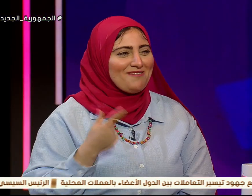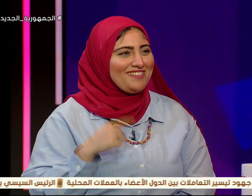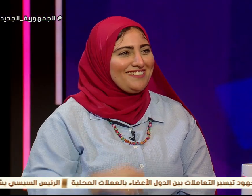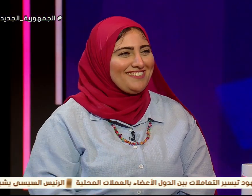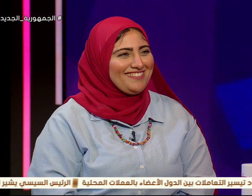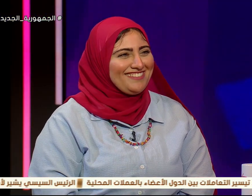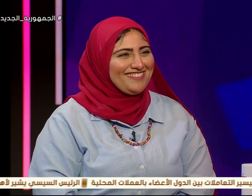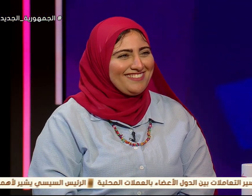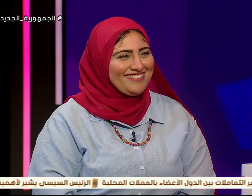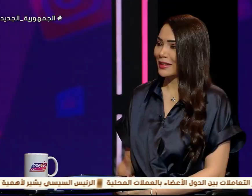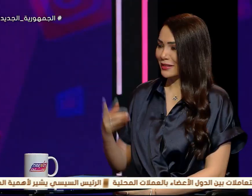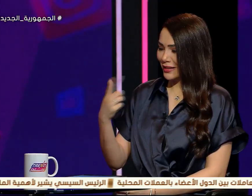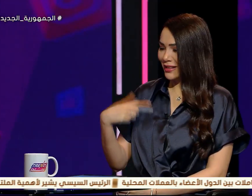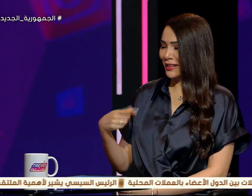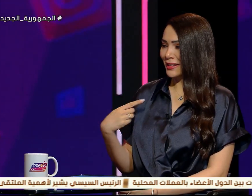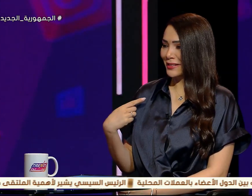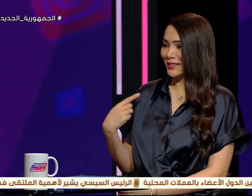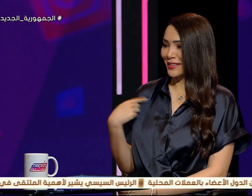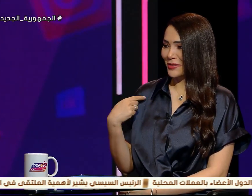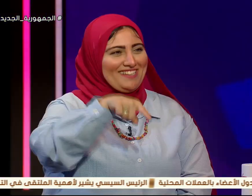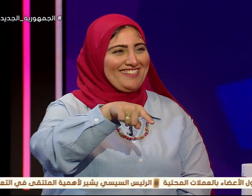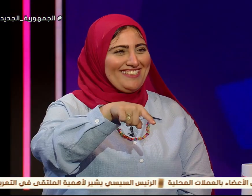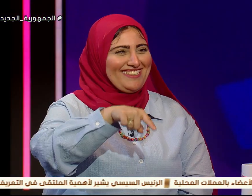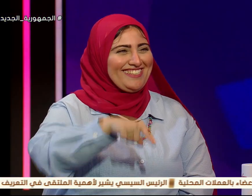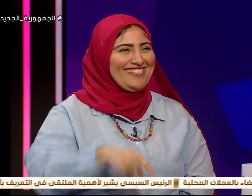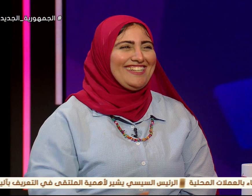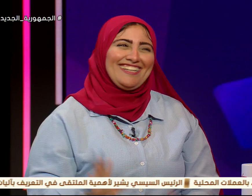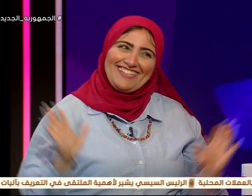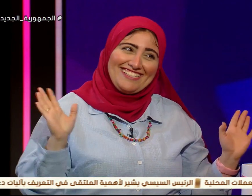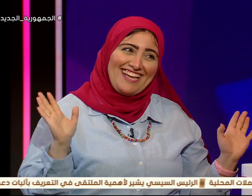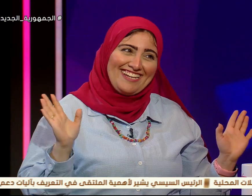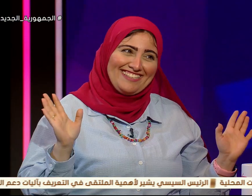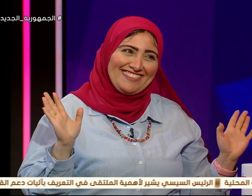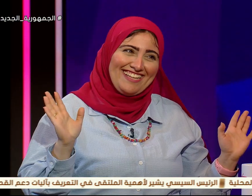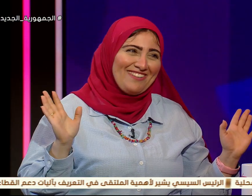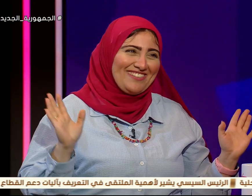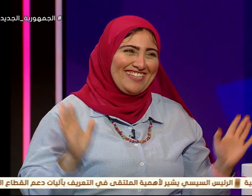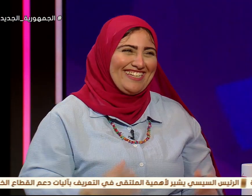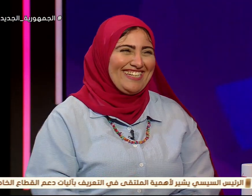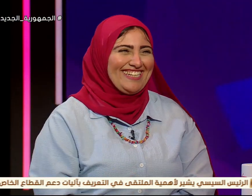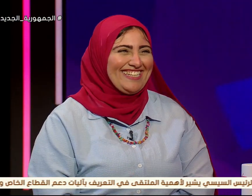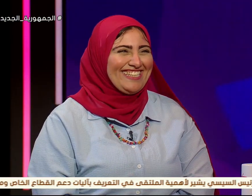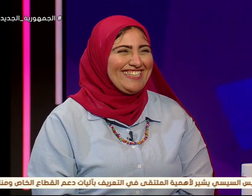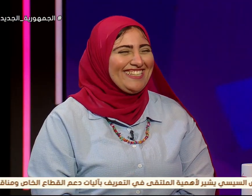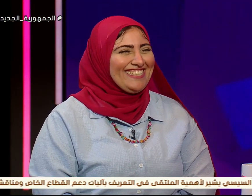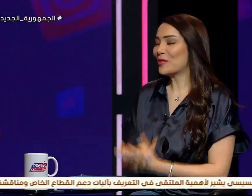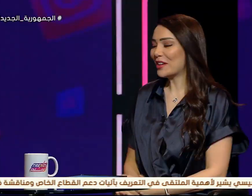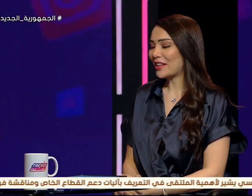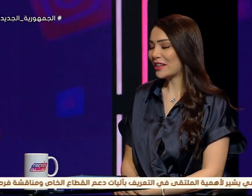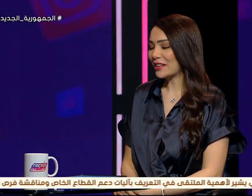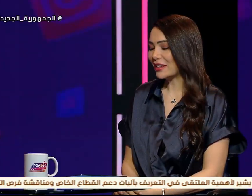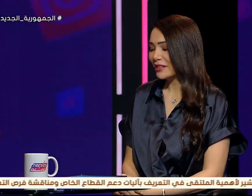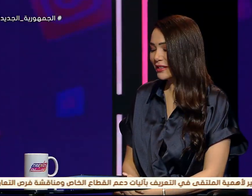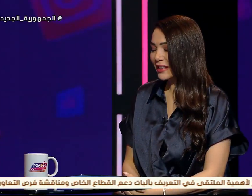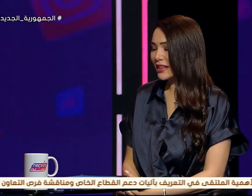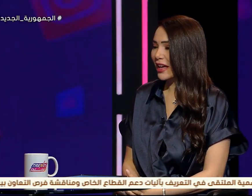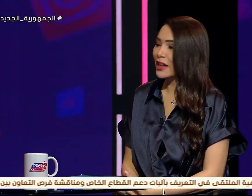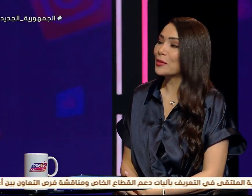كمان واني كده انا كمان وانا كمان دي سهله دي سهله قوي وانت حلوه